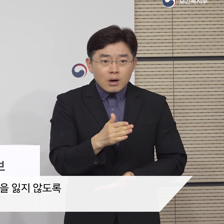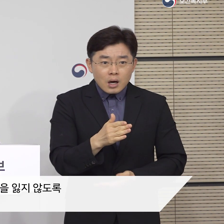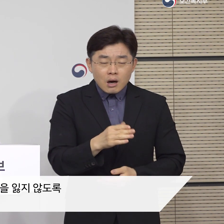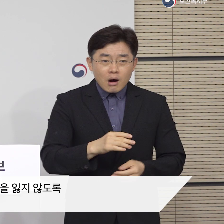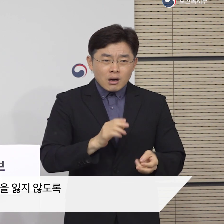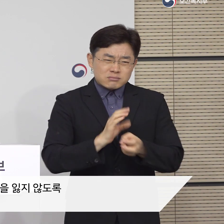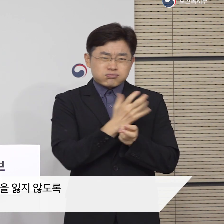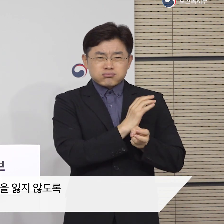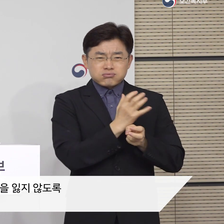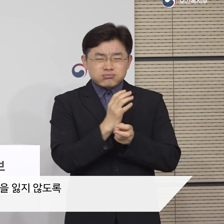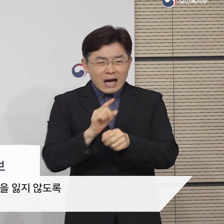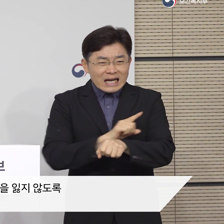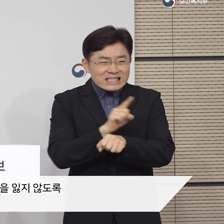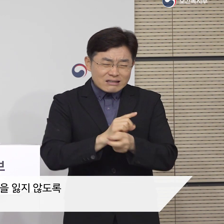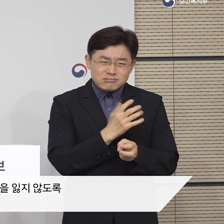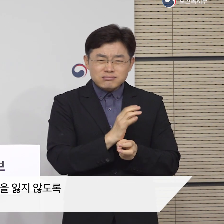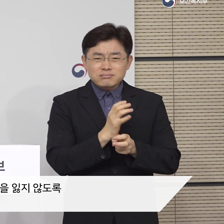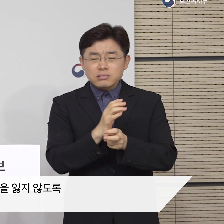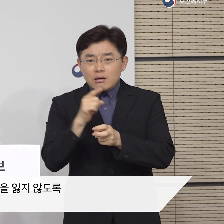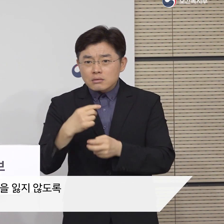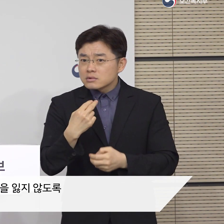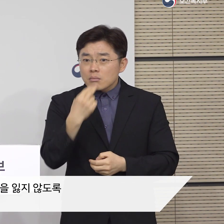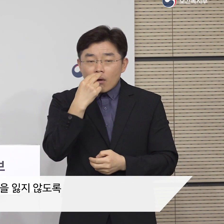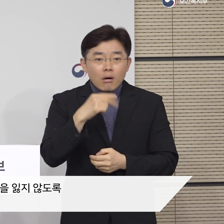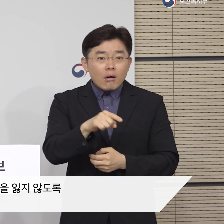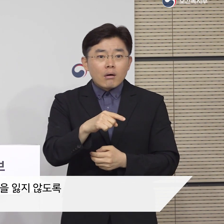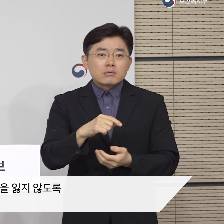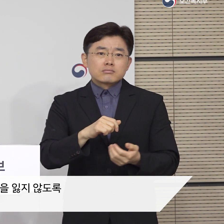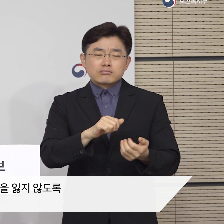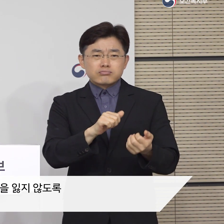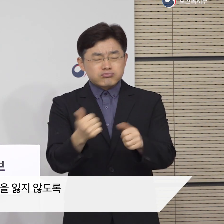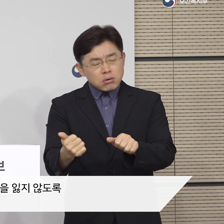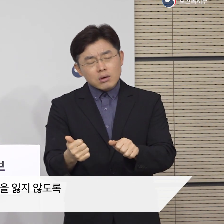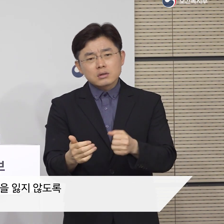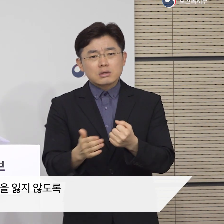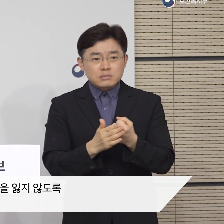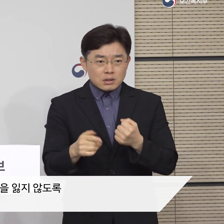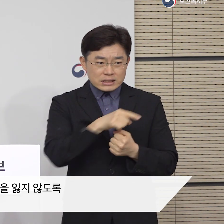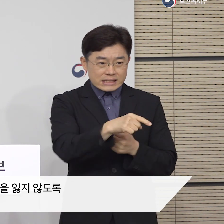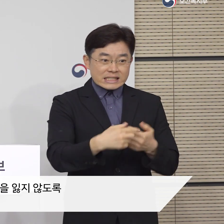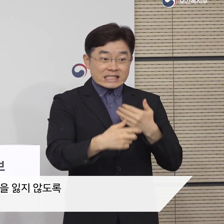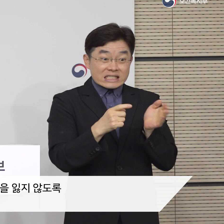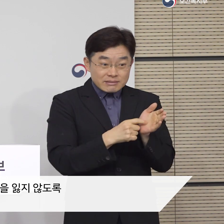이송하다 생명을 잃지 않도록 지역 응급의료기관을 확충할 것입니다.